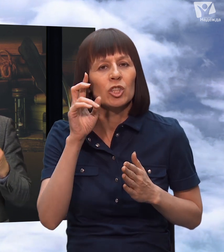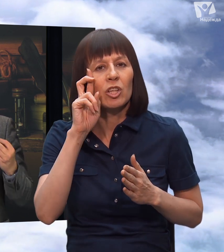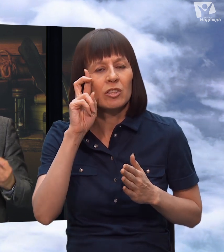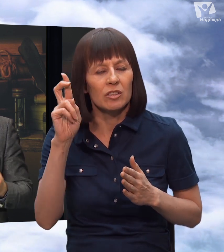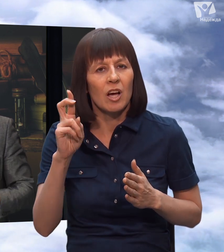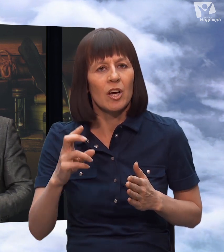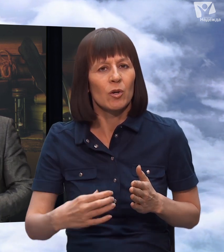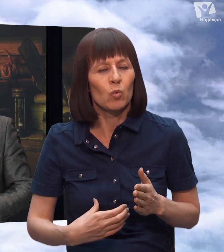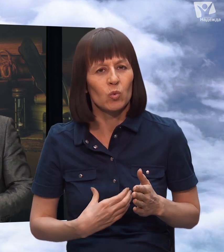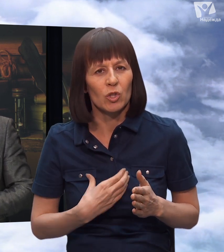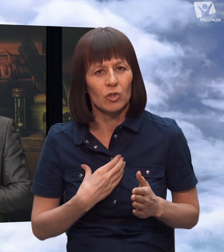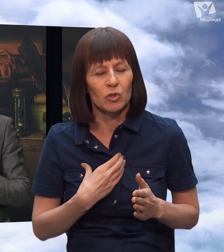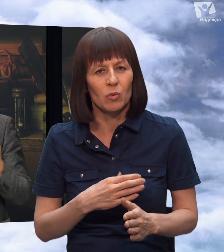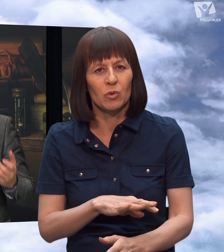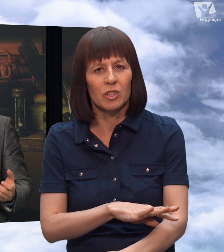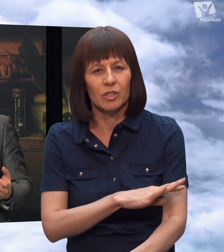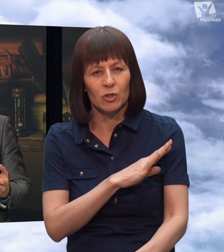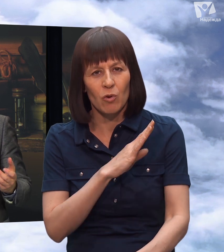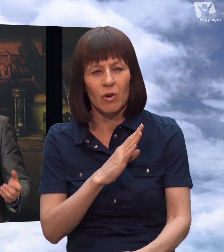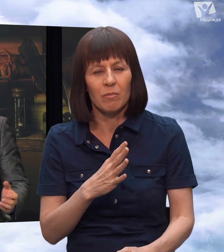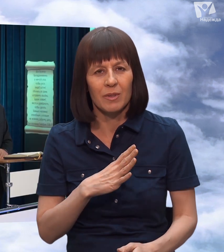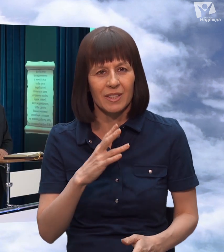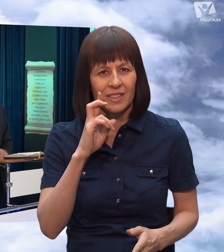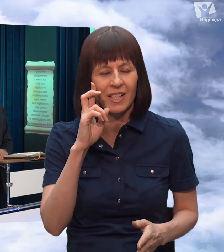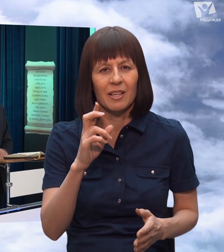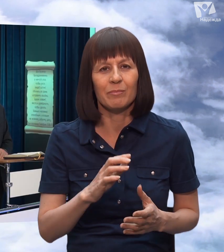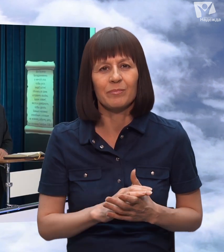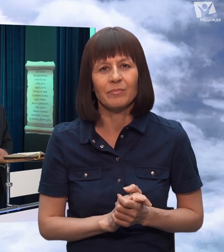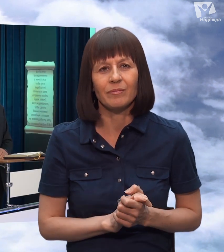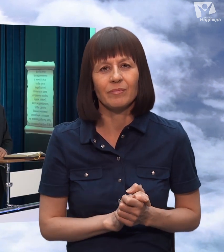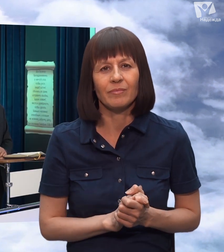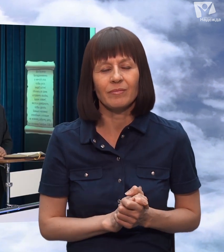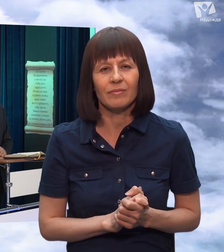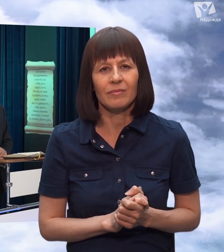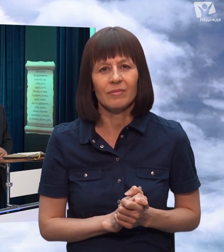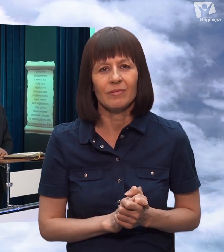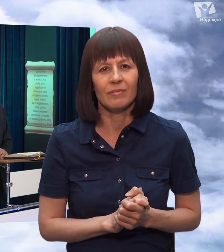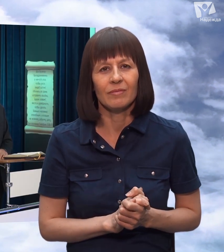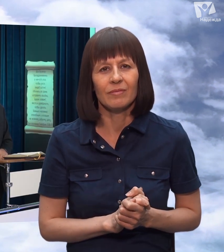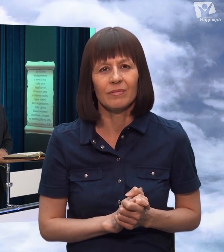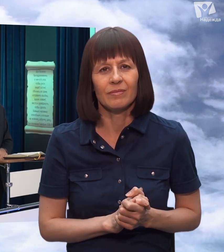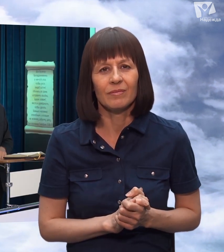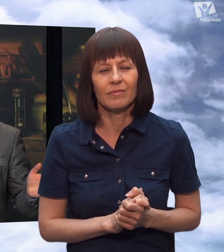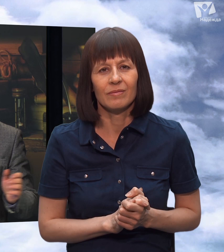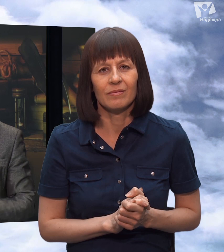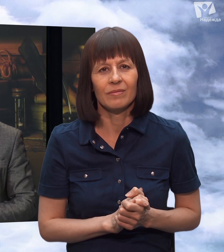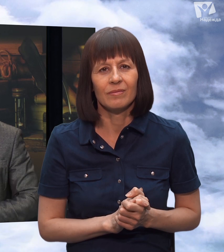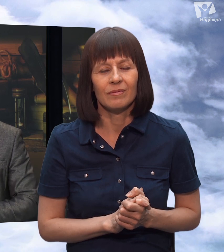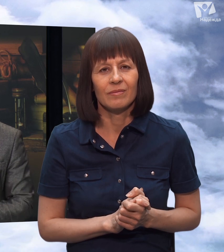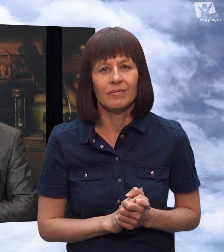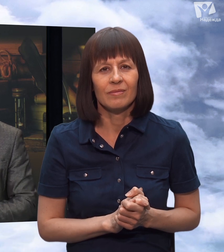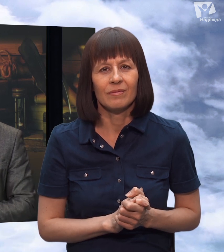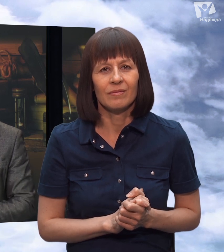ужаснулся до или может быть пришел в восторг где-то от тех слов которые он прочитал правда очень